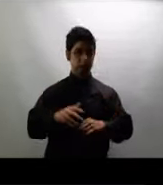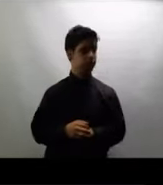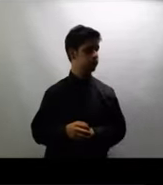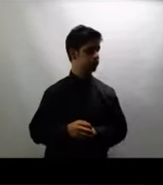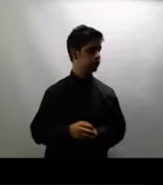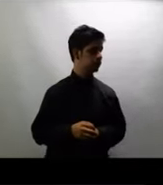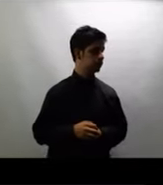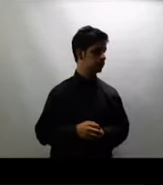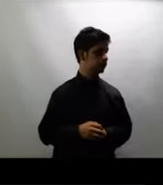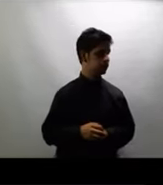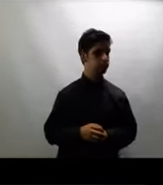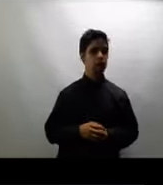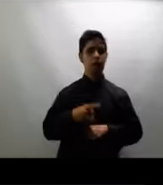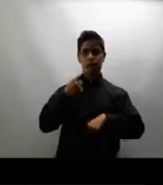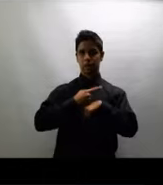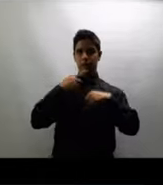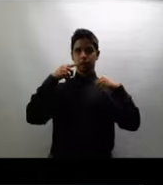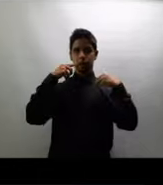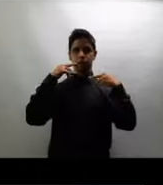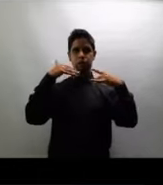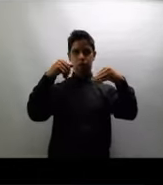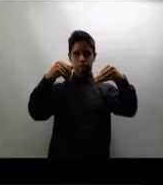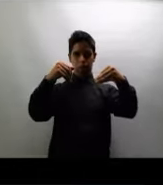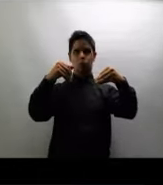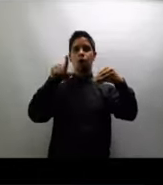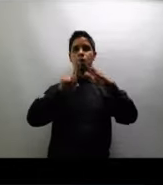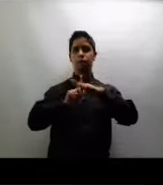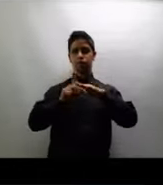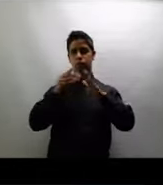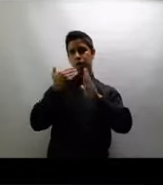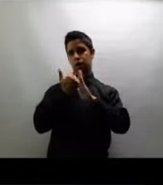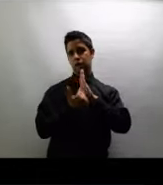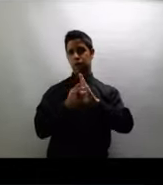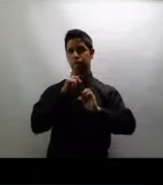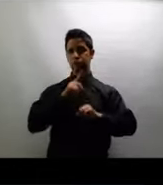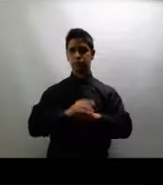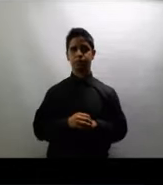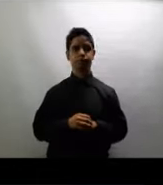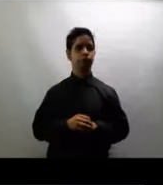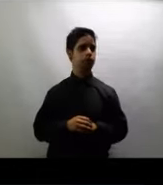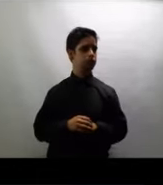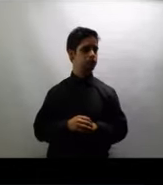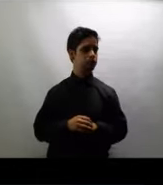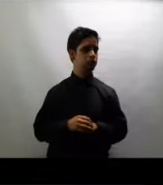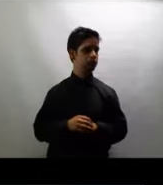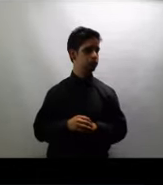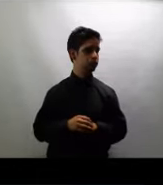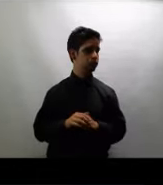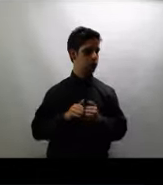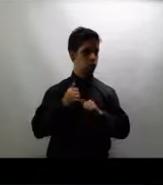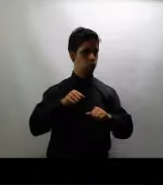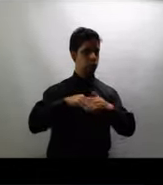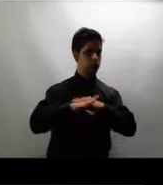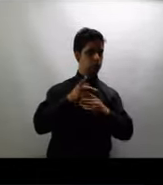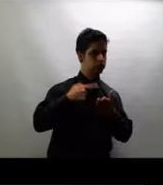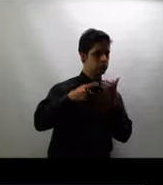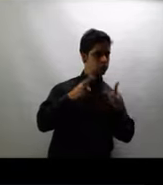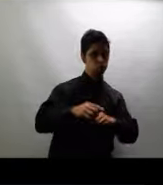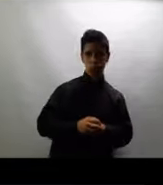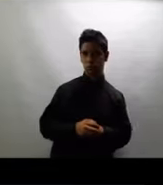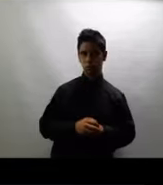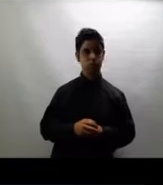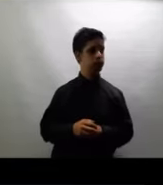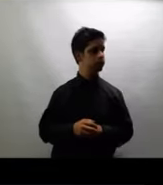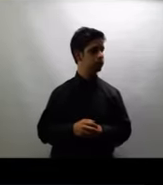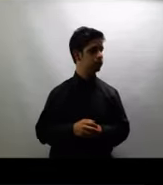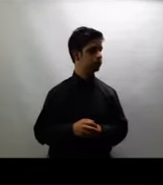lista el día del apagón. ¿Cómo? Para que no te caiga. Sí, era el miércoles. ¿Y cómo las accesaste? Pues, ¿sabes? Era